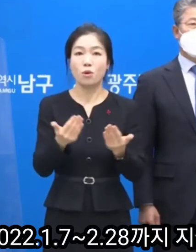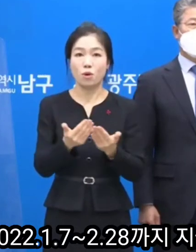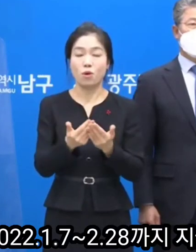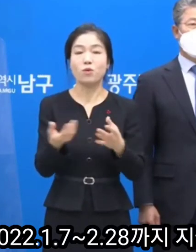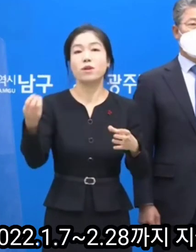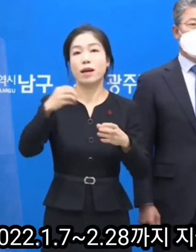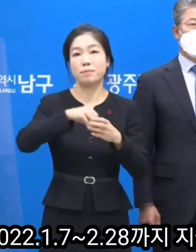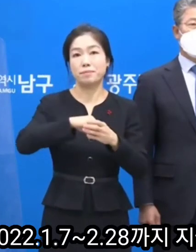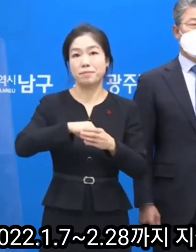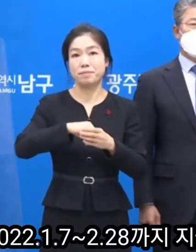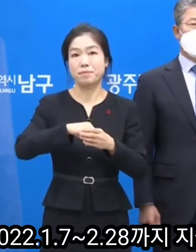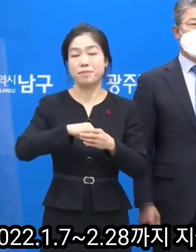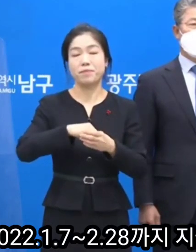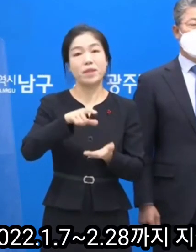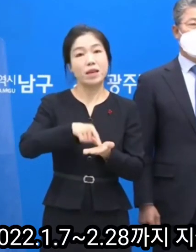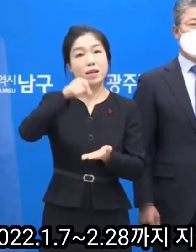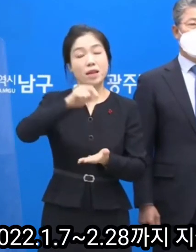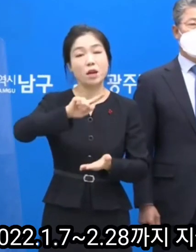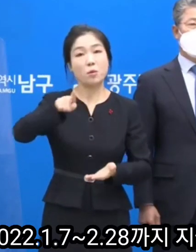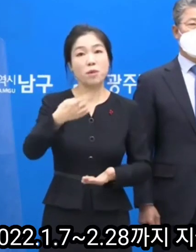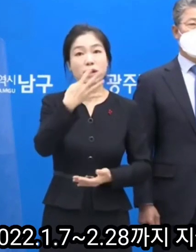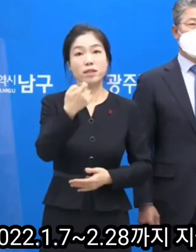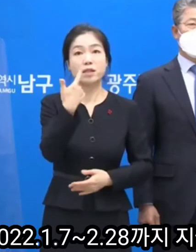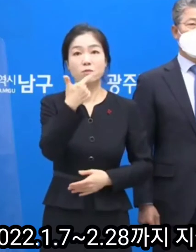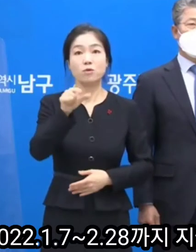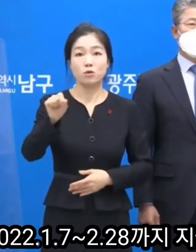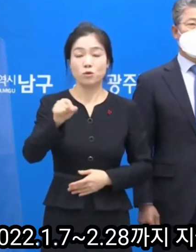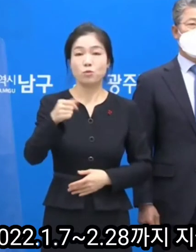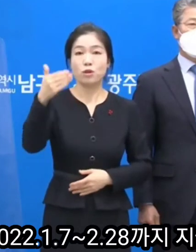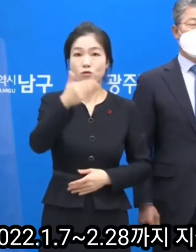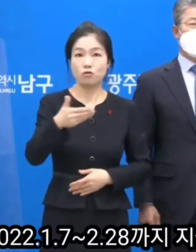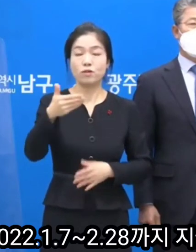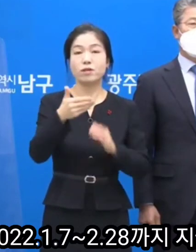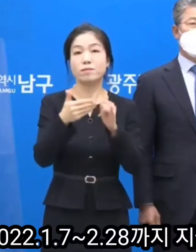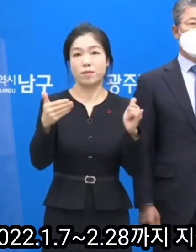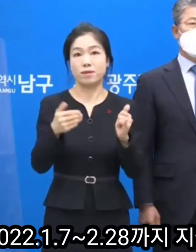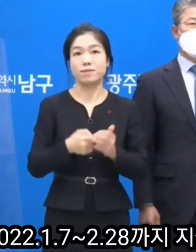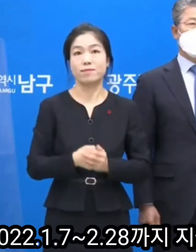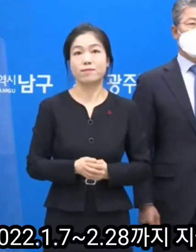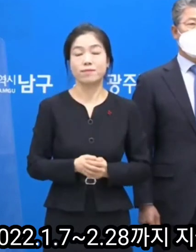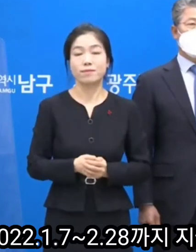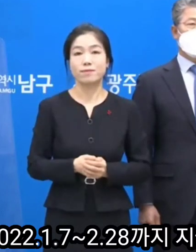모두 포함해서 약 146만 9천 명입니다.